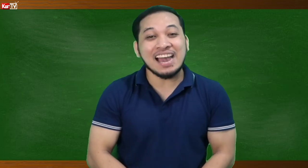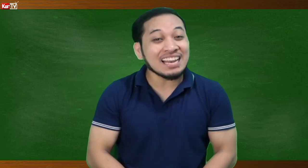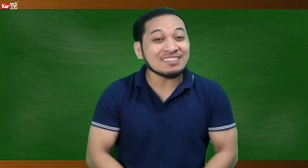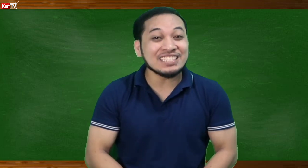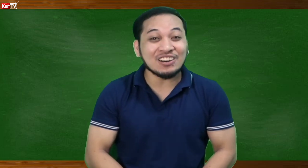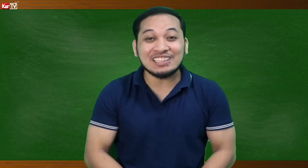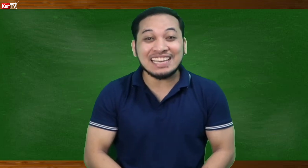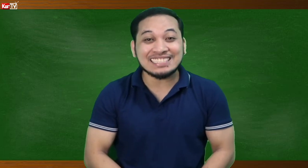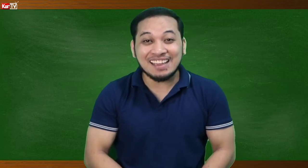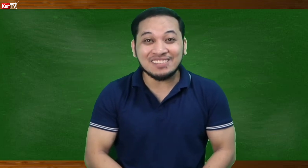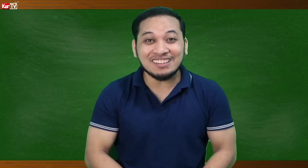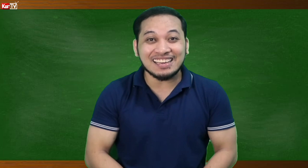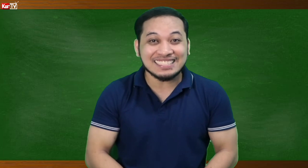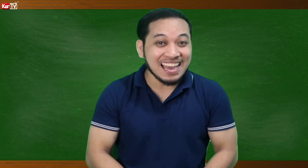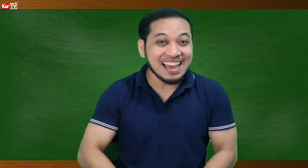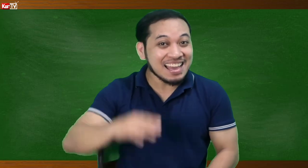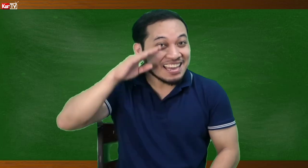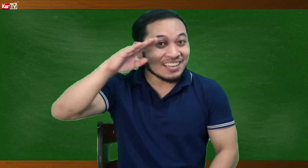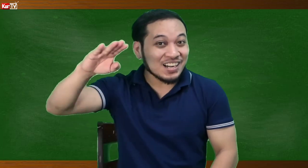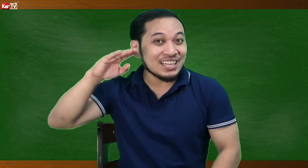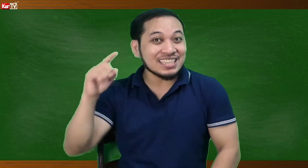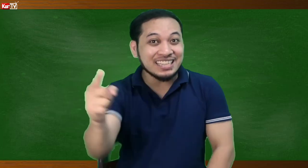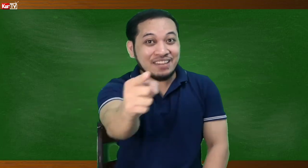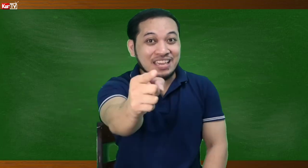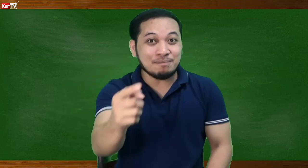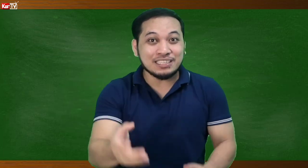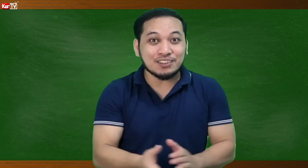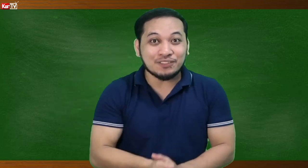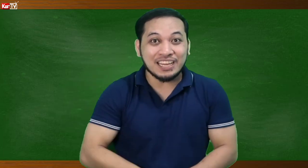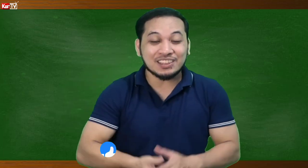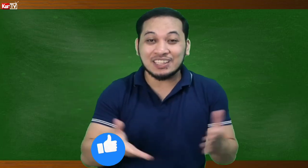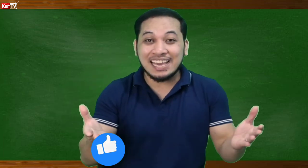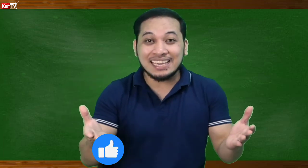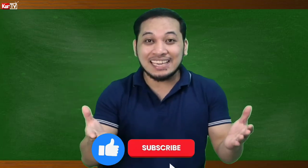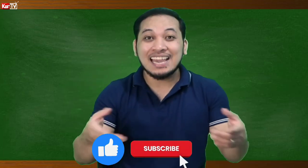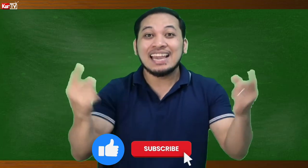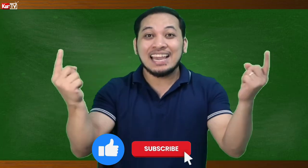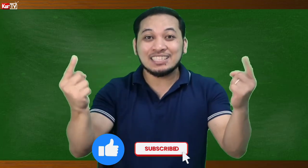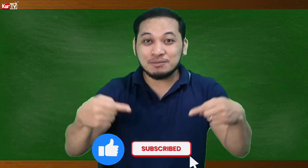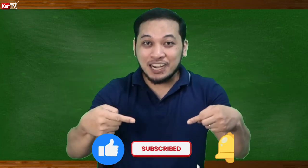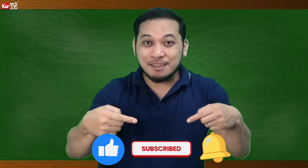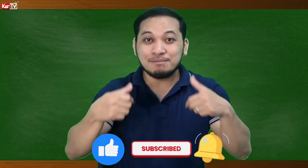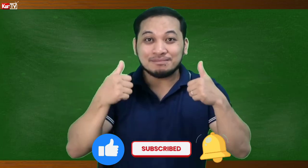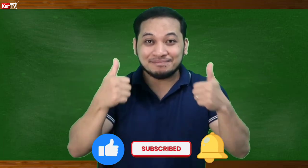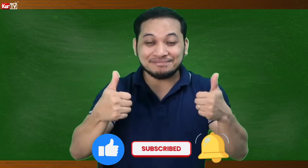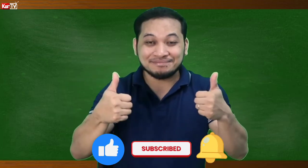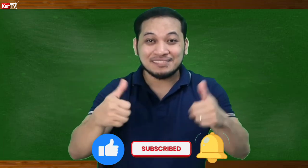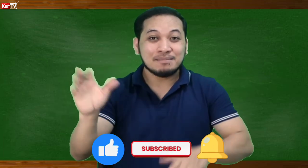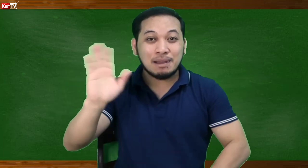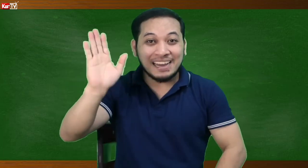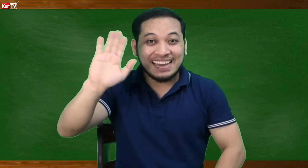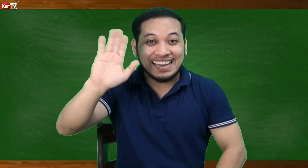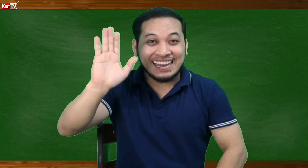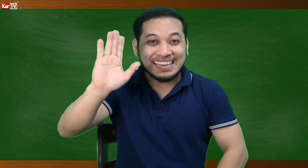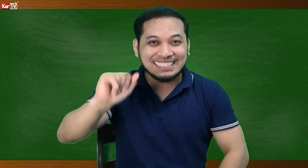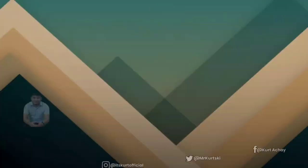araw. See you all next time dito lang sa Kirk TV. Please don't forget to like and subscribe. Bye-bye!